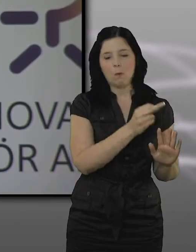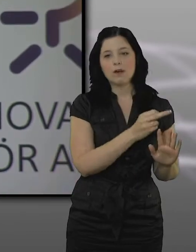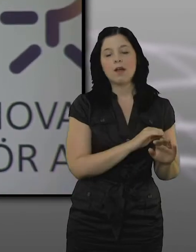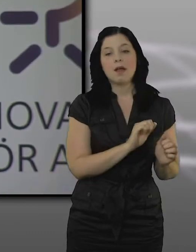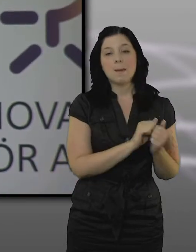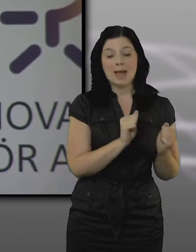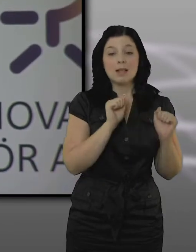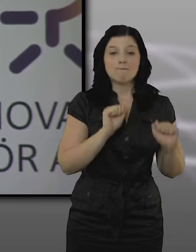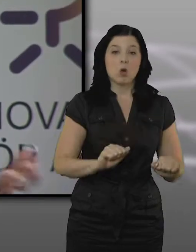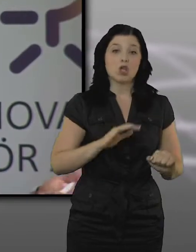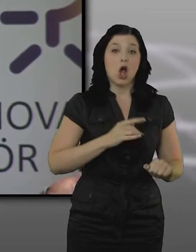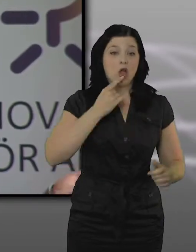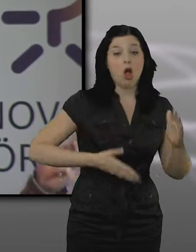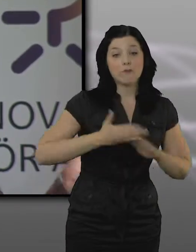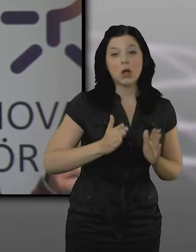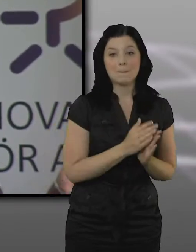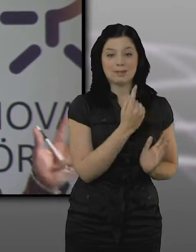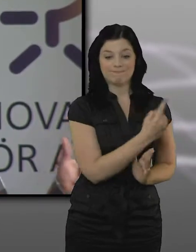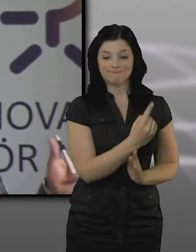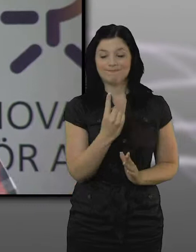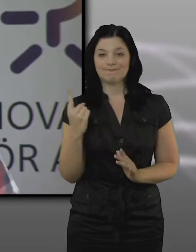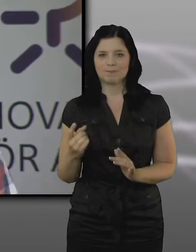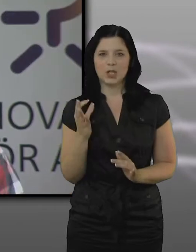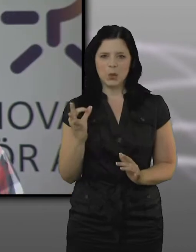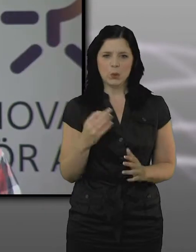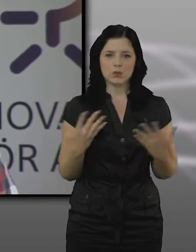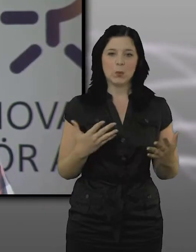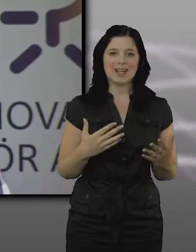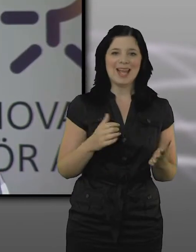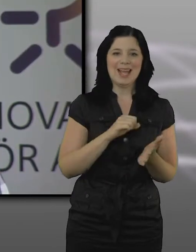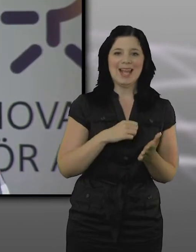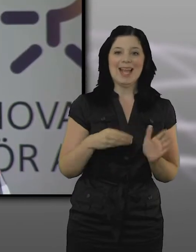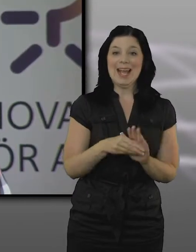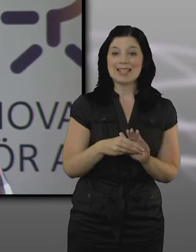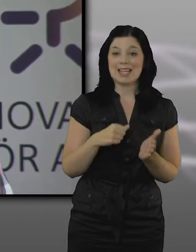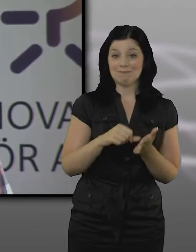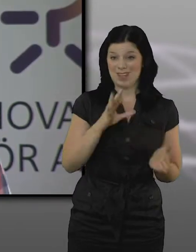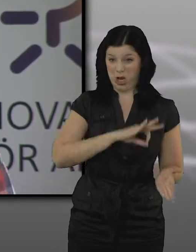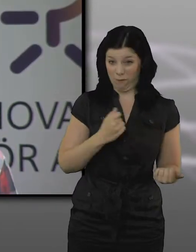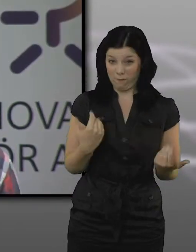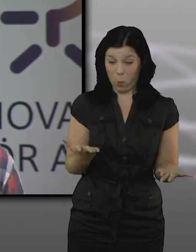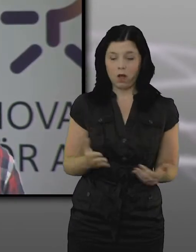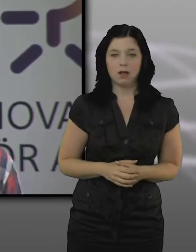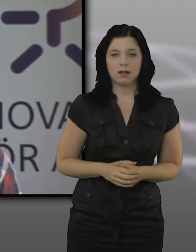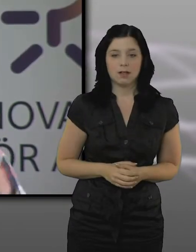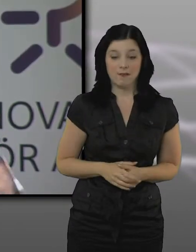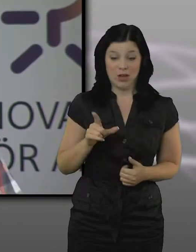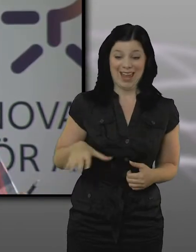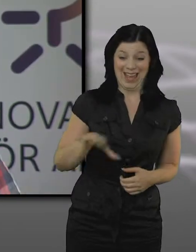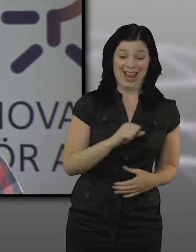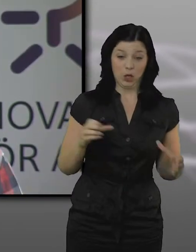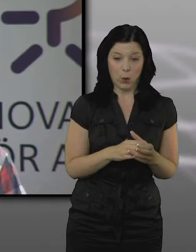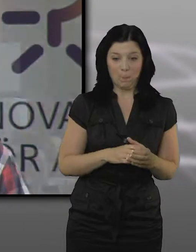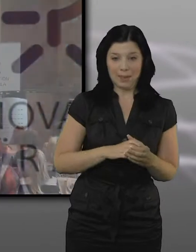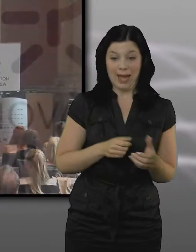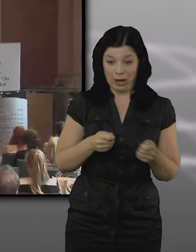måste i alla fall ha ett avtal med var och en hur stor deras ersättningsbit ska vara. Hela ensemblen då. Regissör